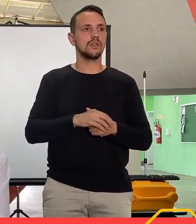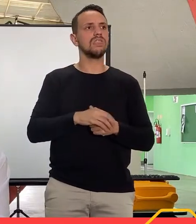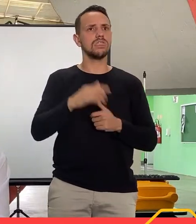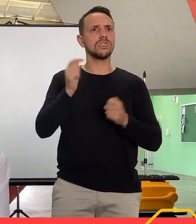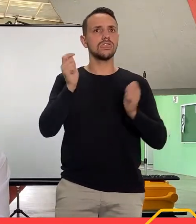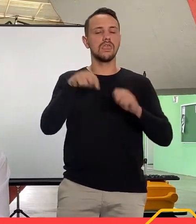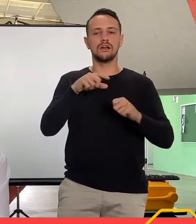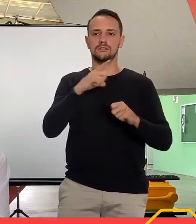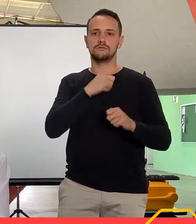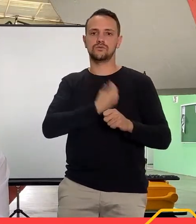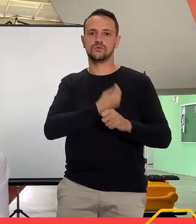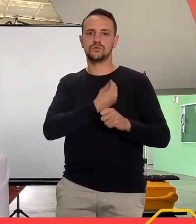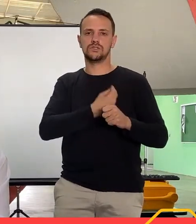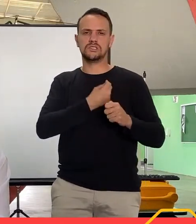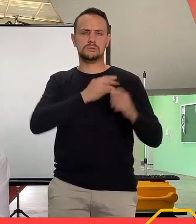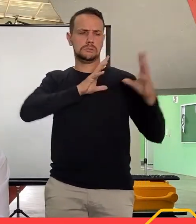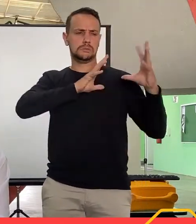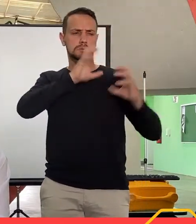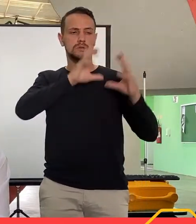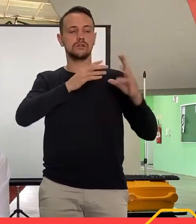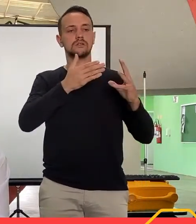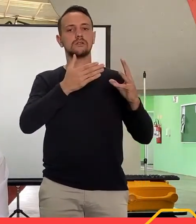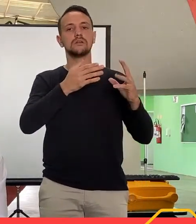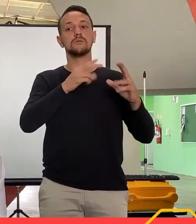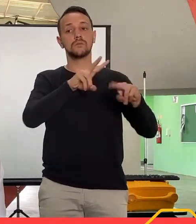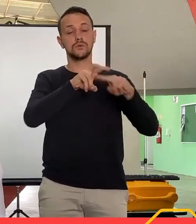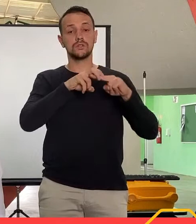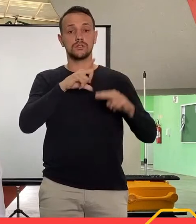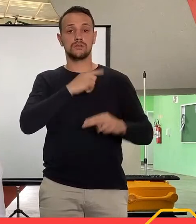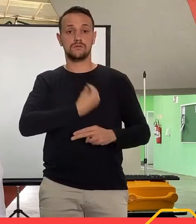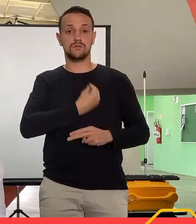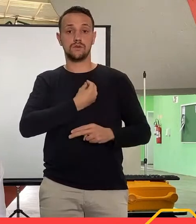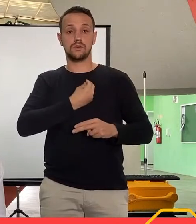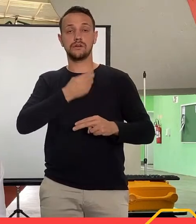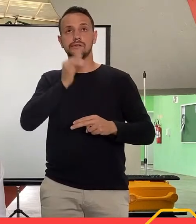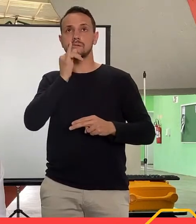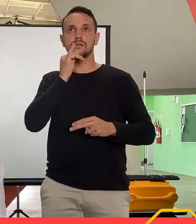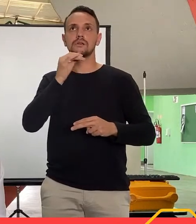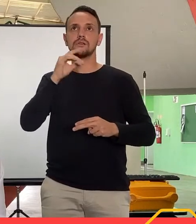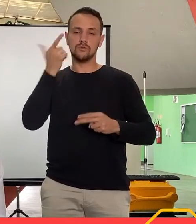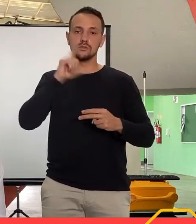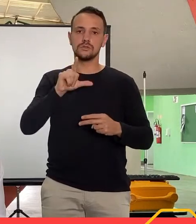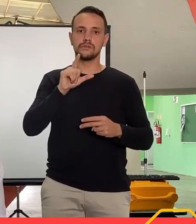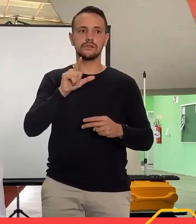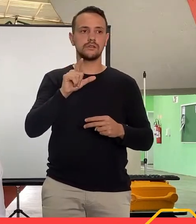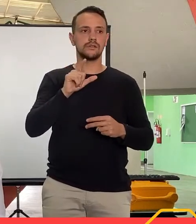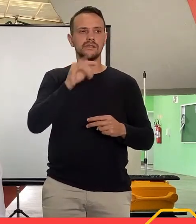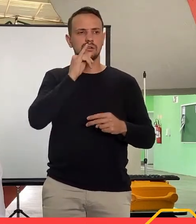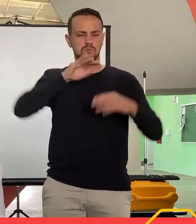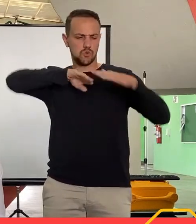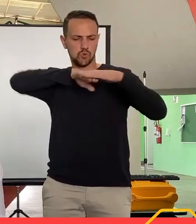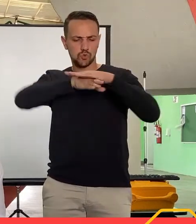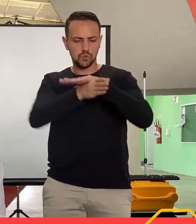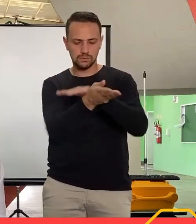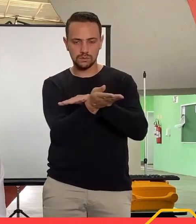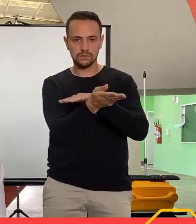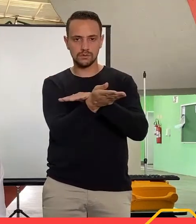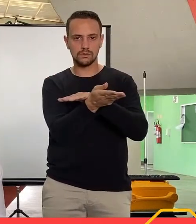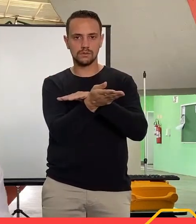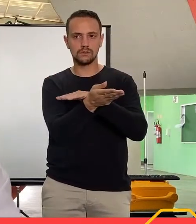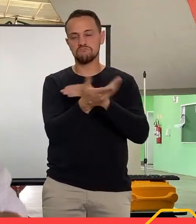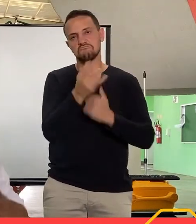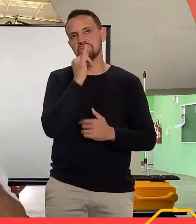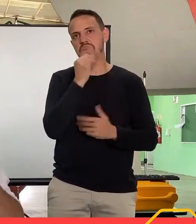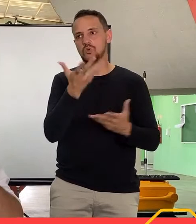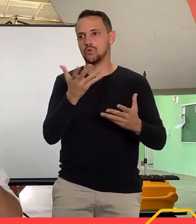estabelecem. Várias situações. Sobretudo em relação a costumes, né? a hábitos, costumes.